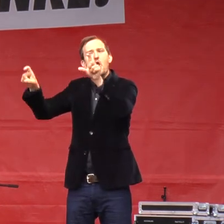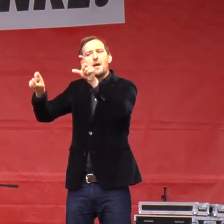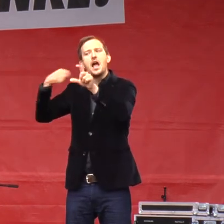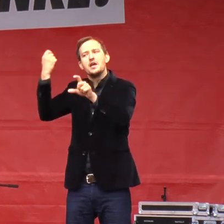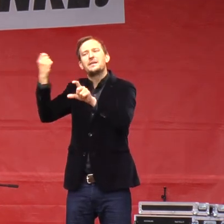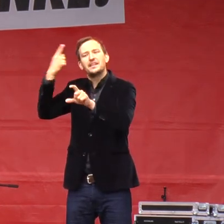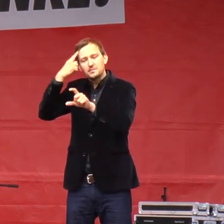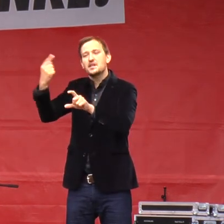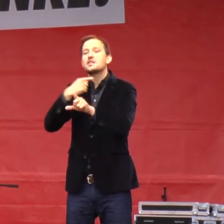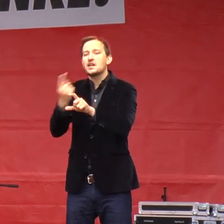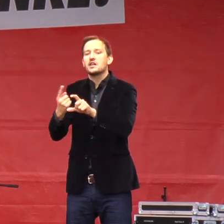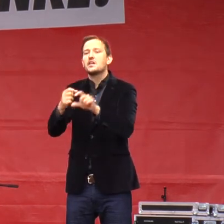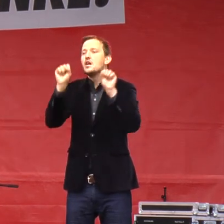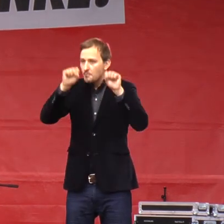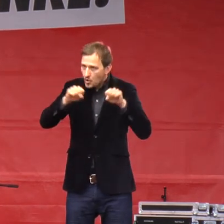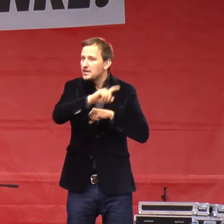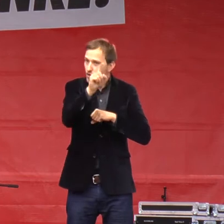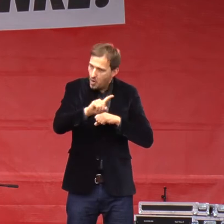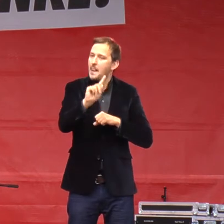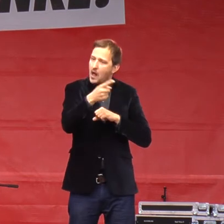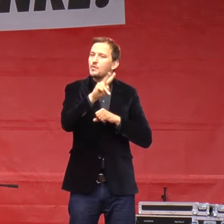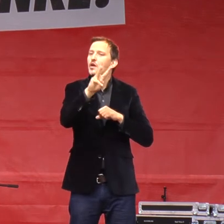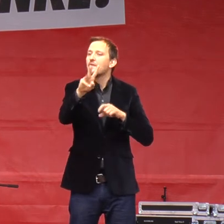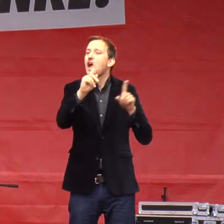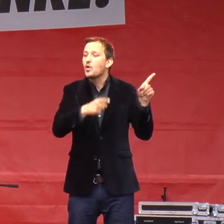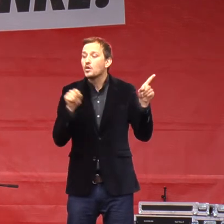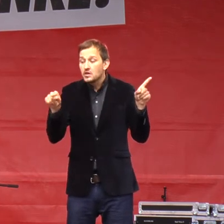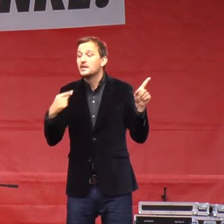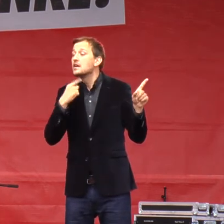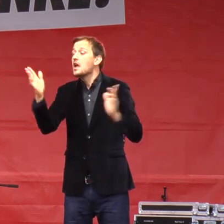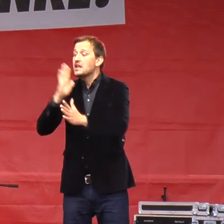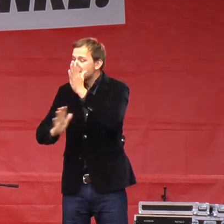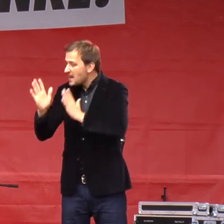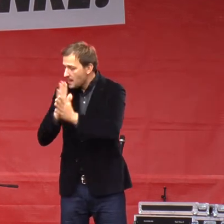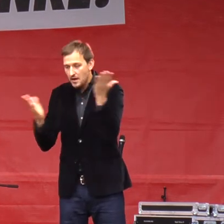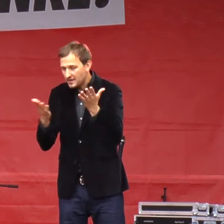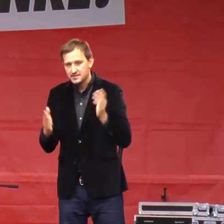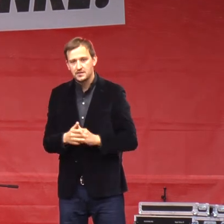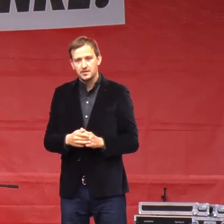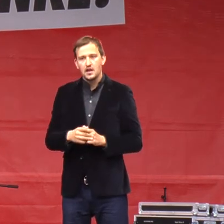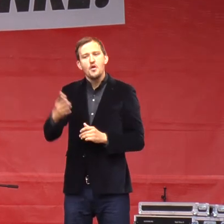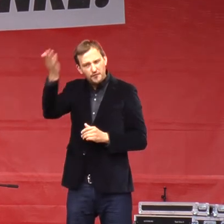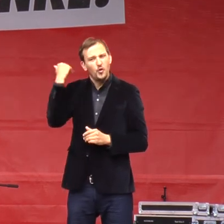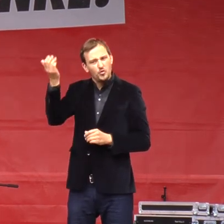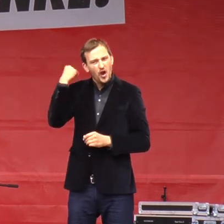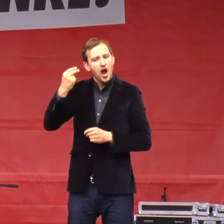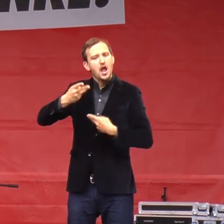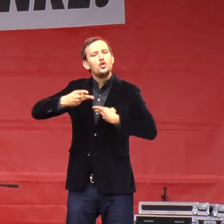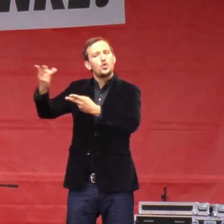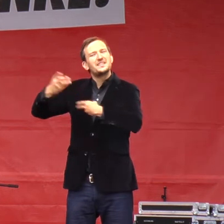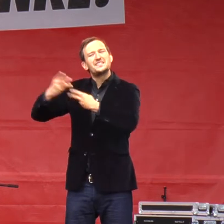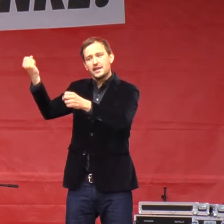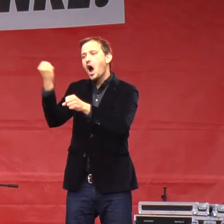übrigens auch bei Opel hier gelten oder bei VW. Die haben gesagt, wenn du in der innerbetrieblichen Logistik